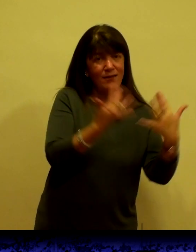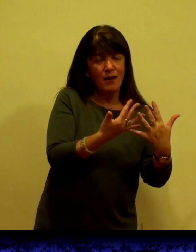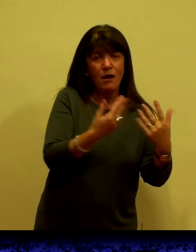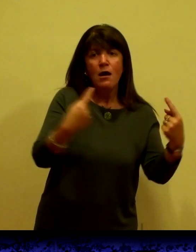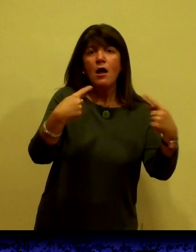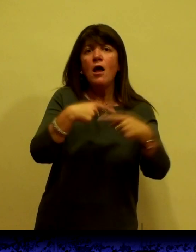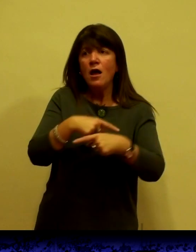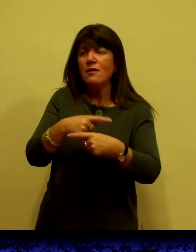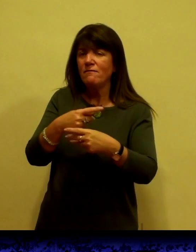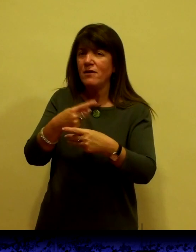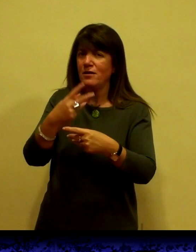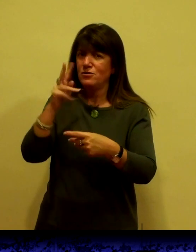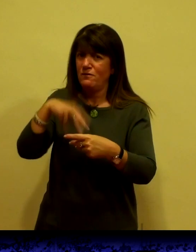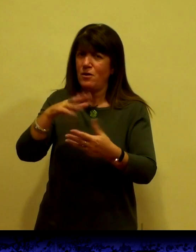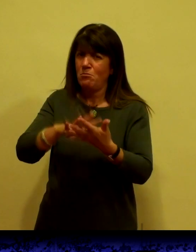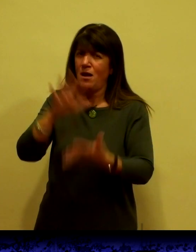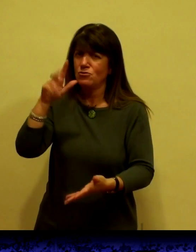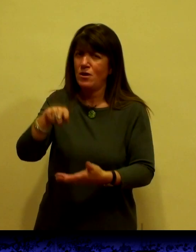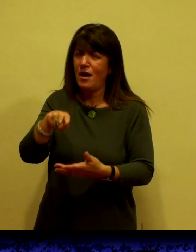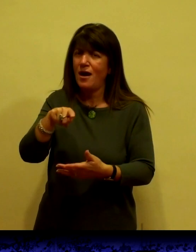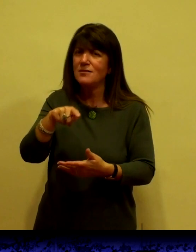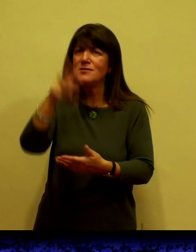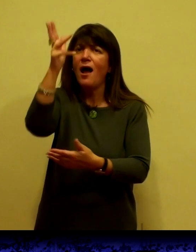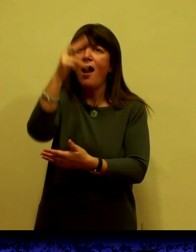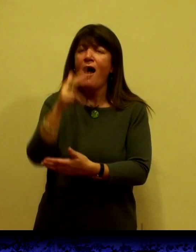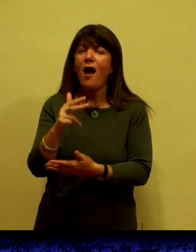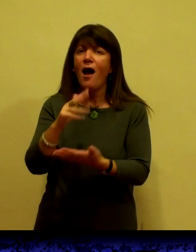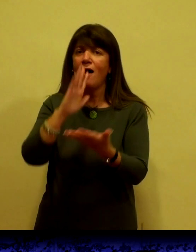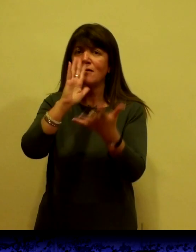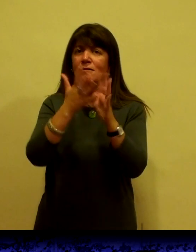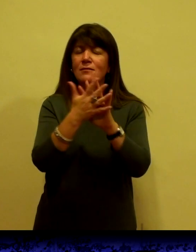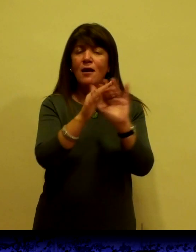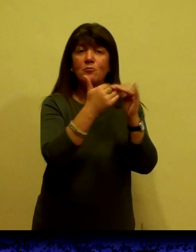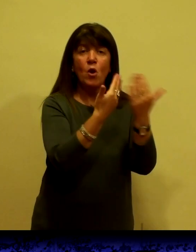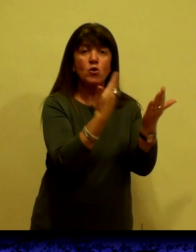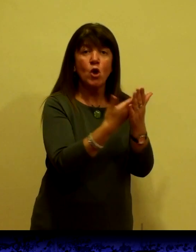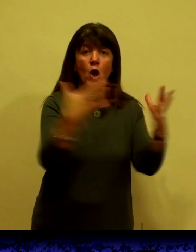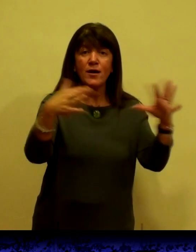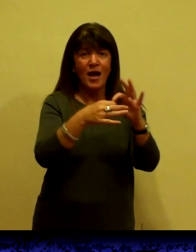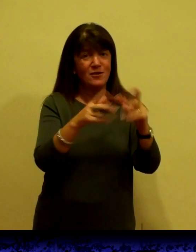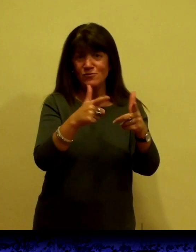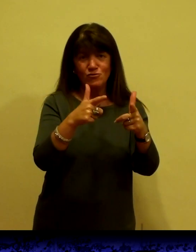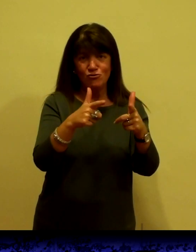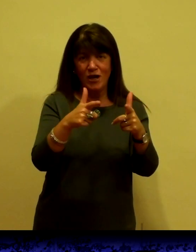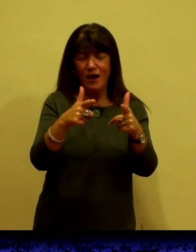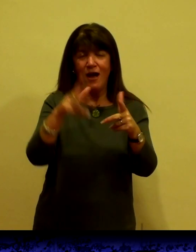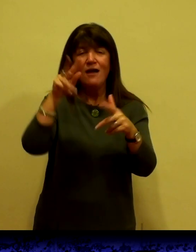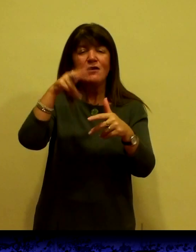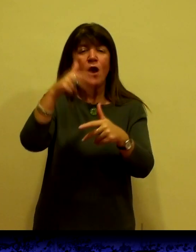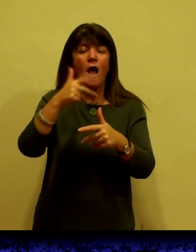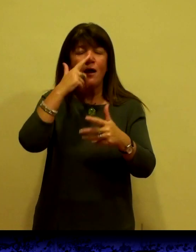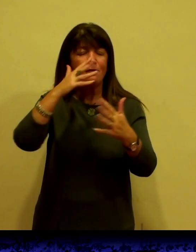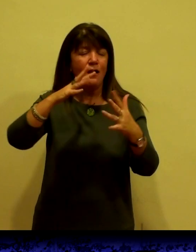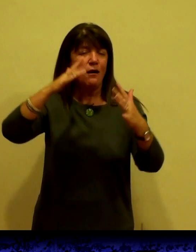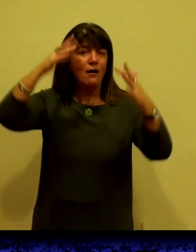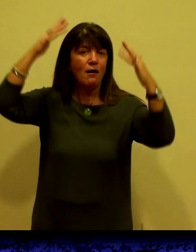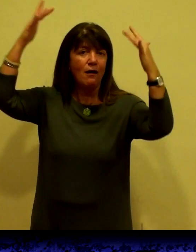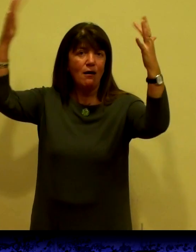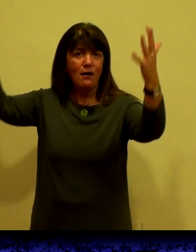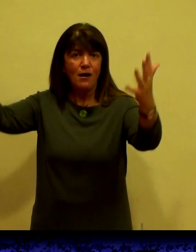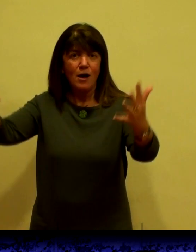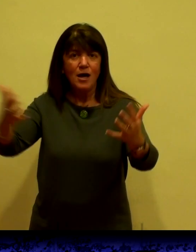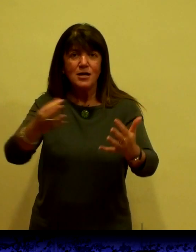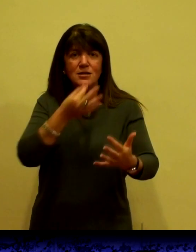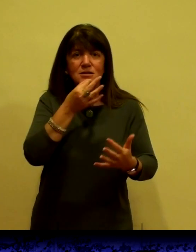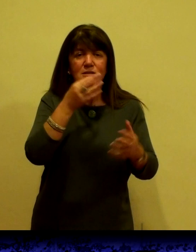non sempre è realtà. Quindi è un discorso con mille sfaccettature molto interessanti.